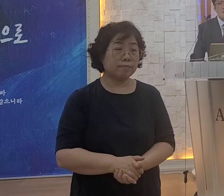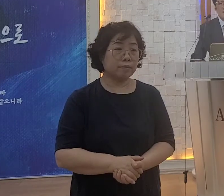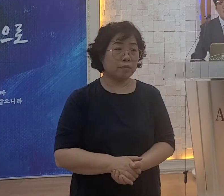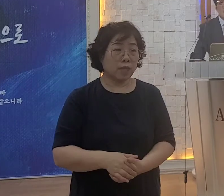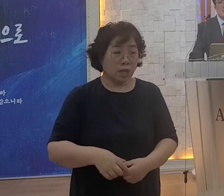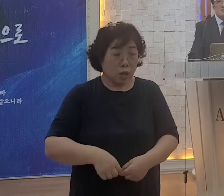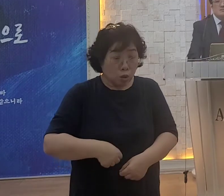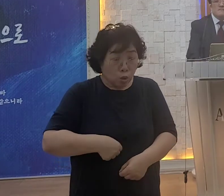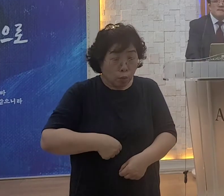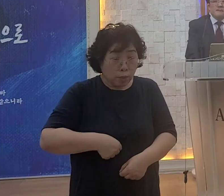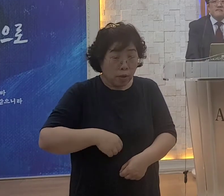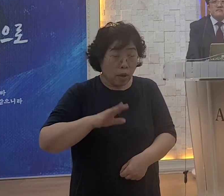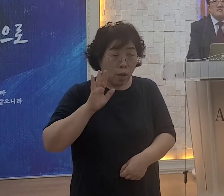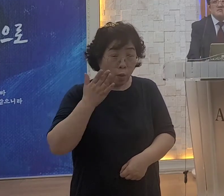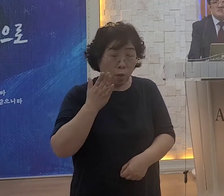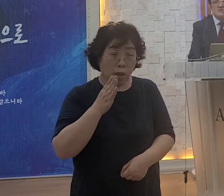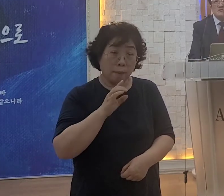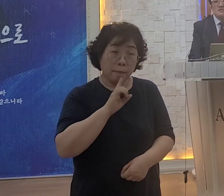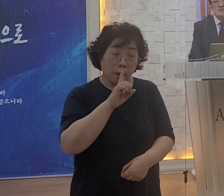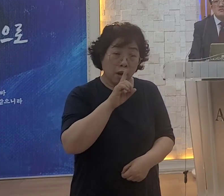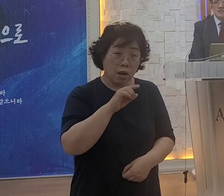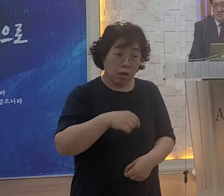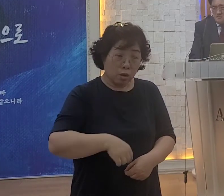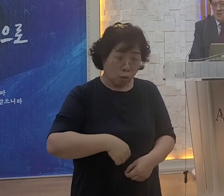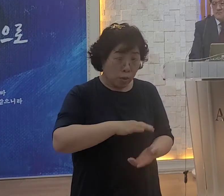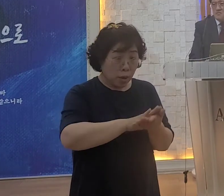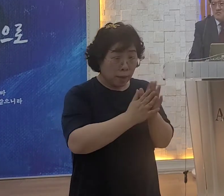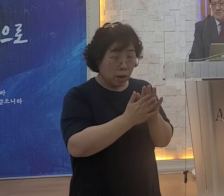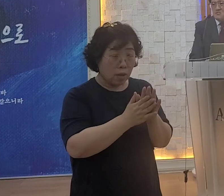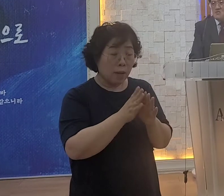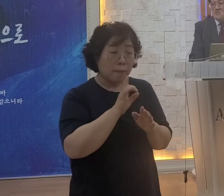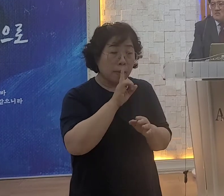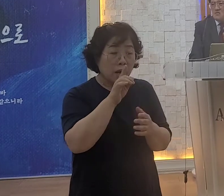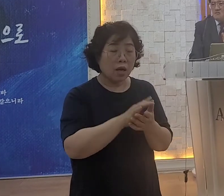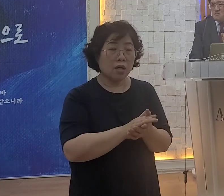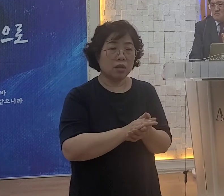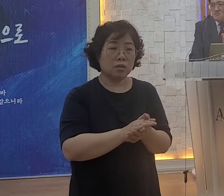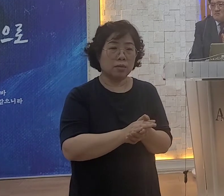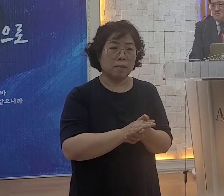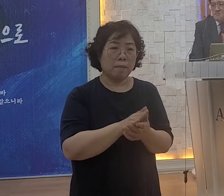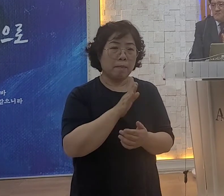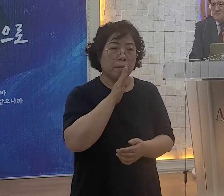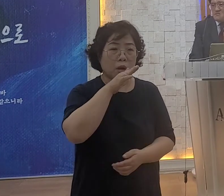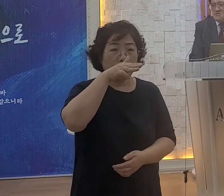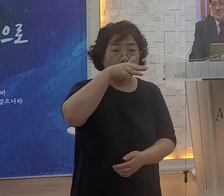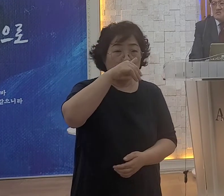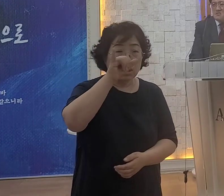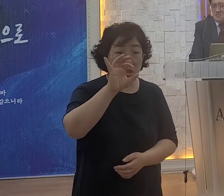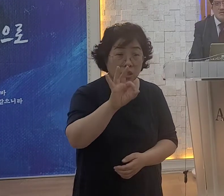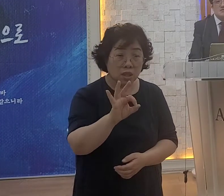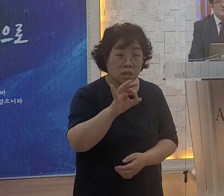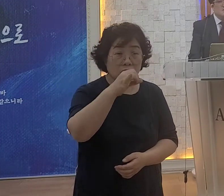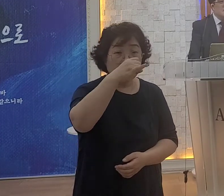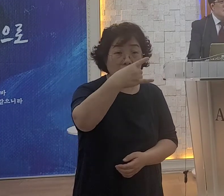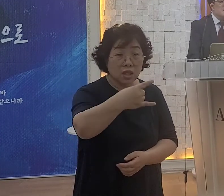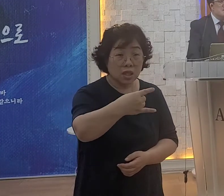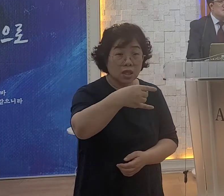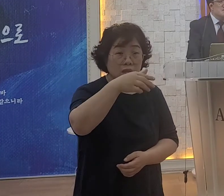여러분, 이 의롭게 된다는 것은 칭의를 말합니다. 칭의라고 들어보셨죠?